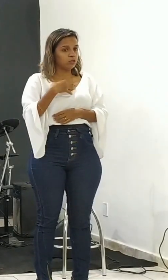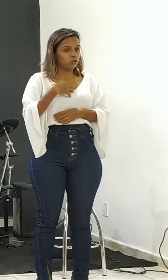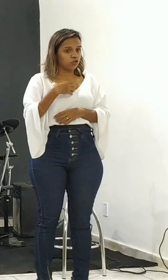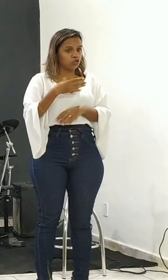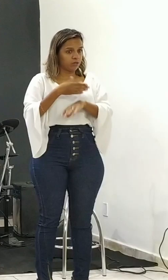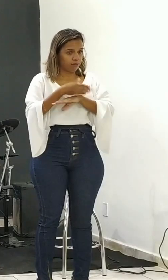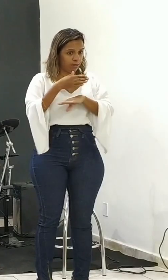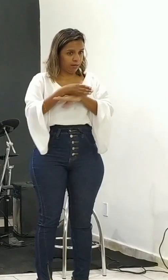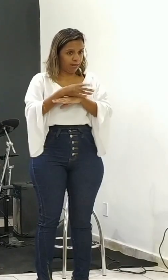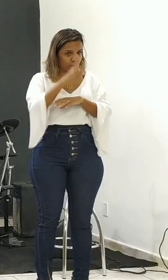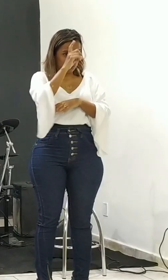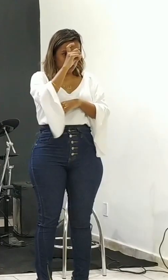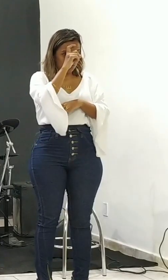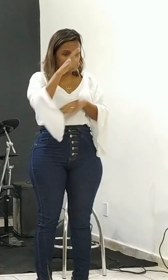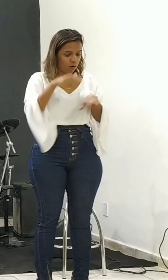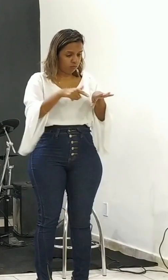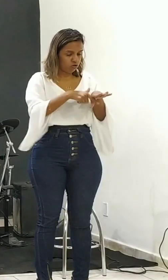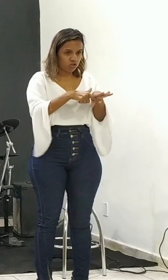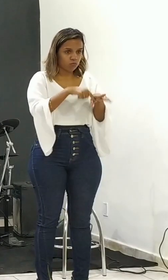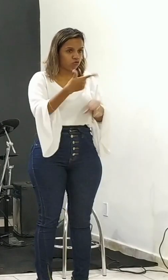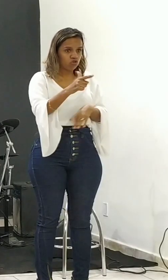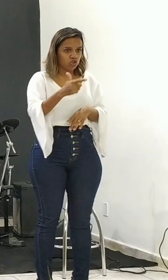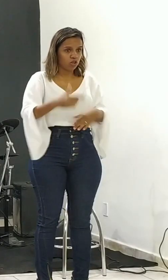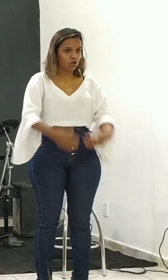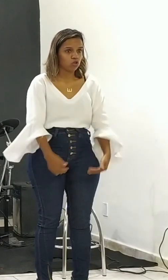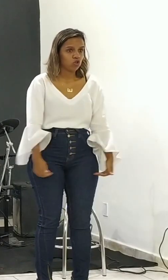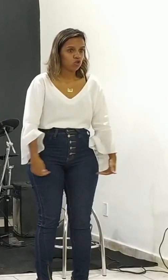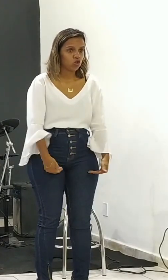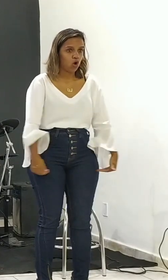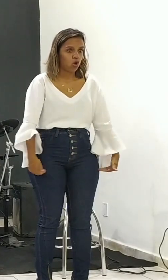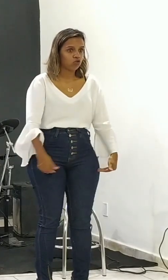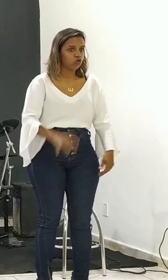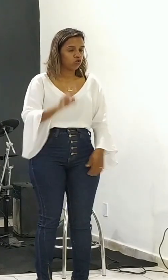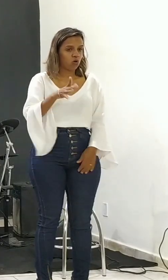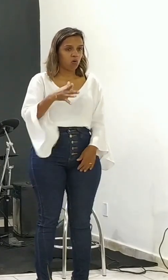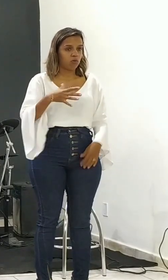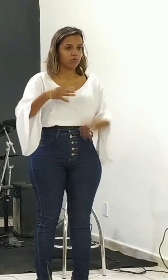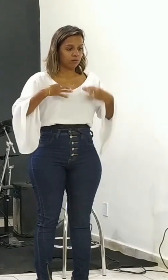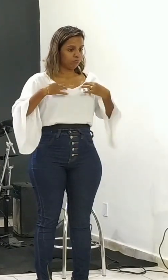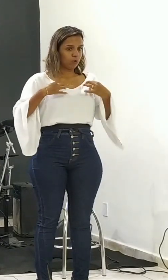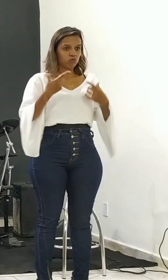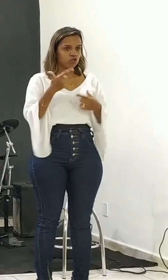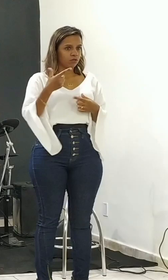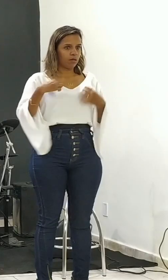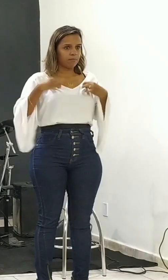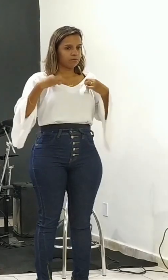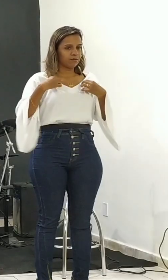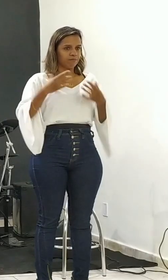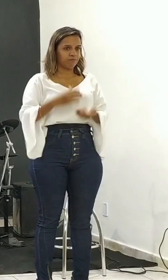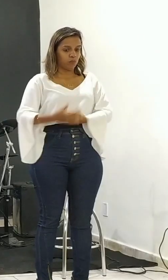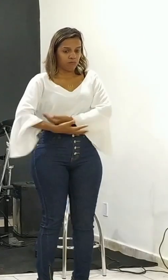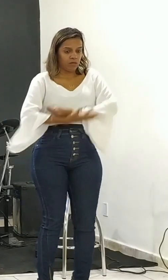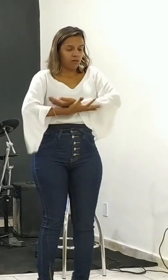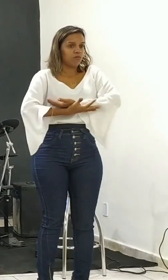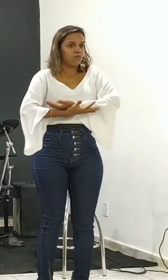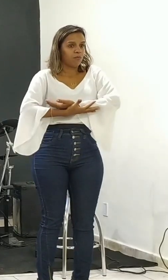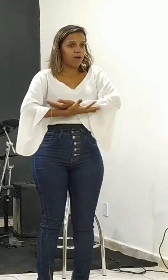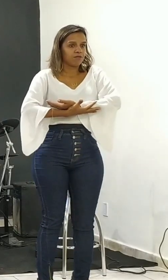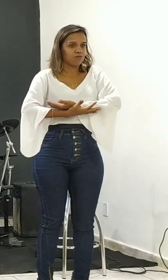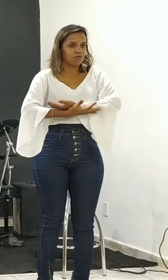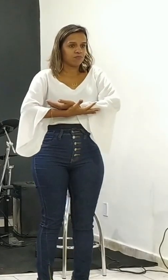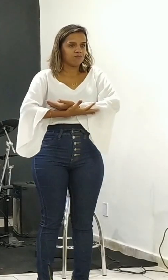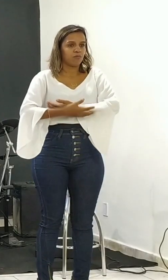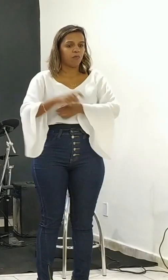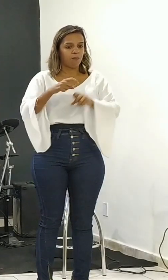no hospital descalço, de short, sem camisa, com ele nos braços. Aí o médico